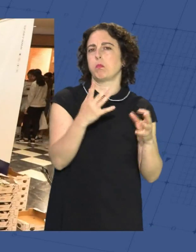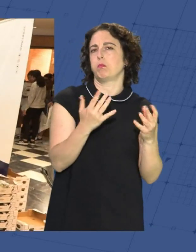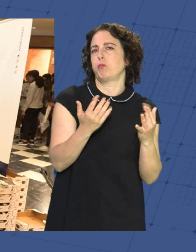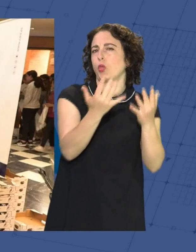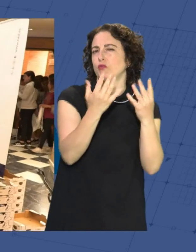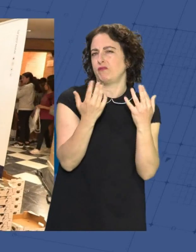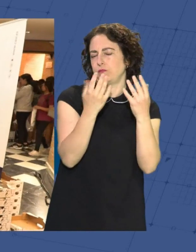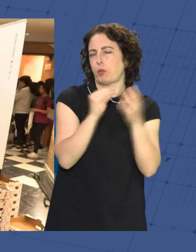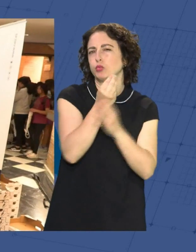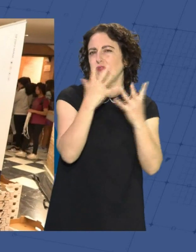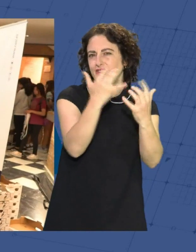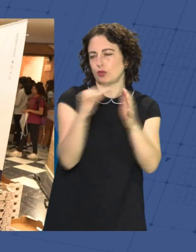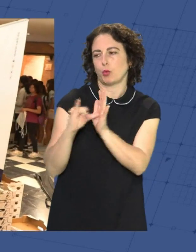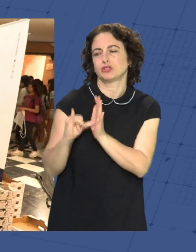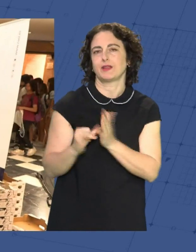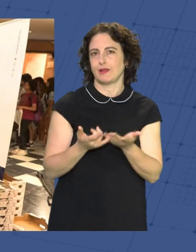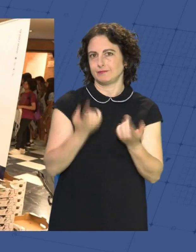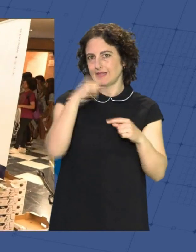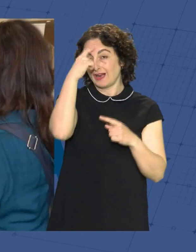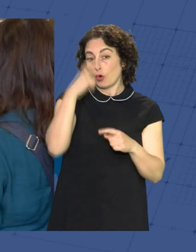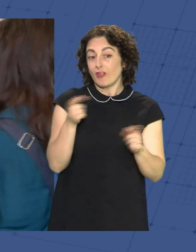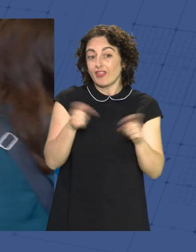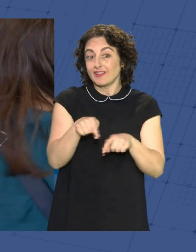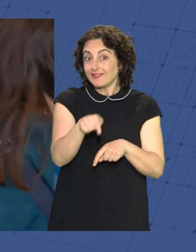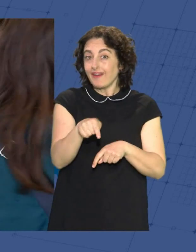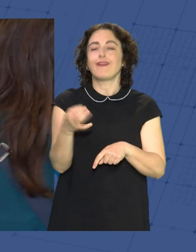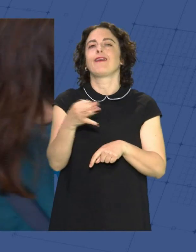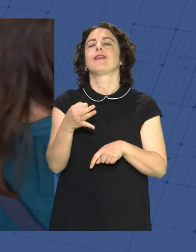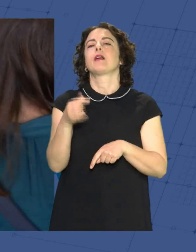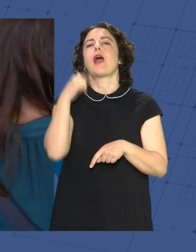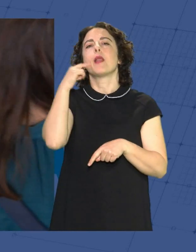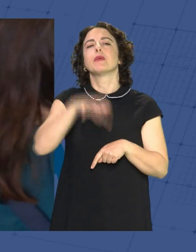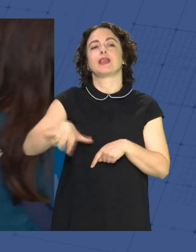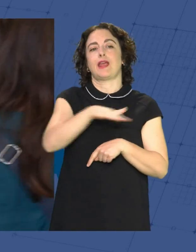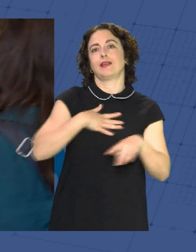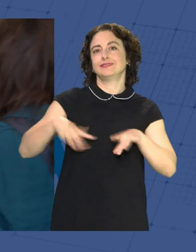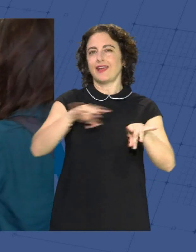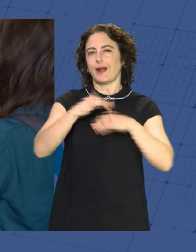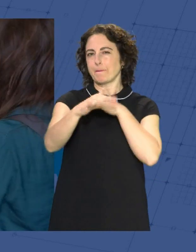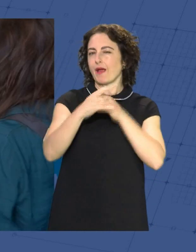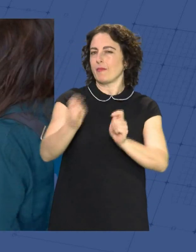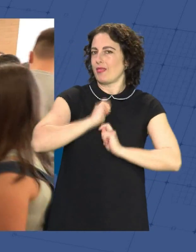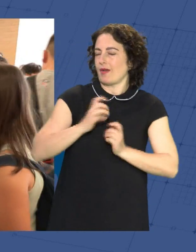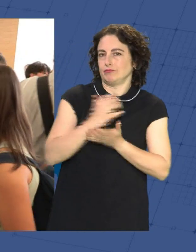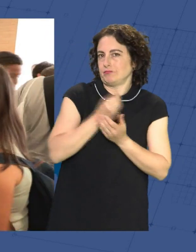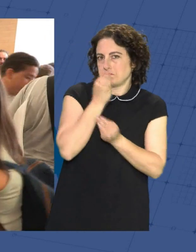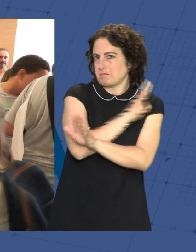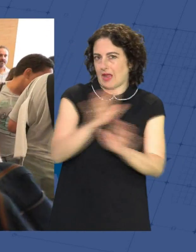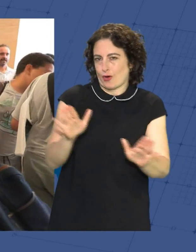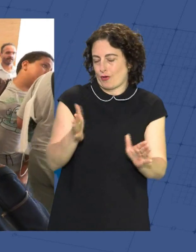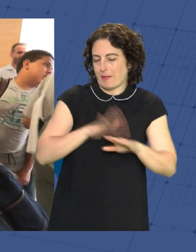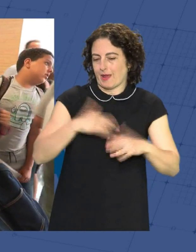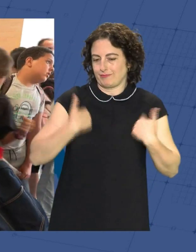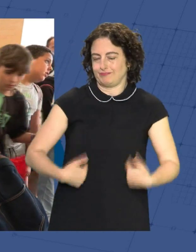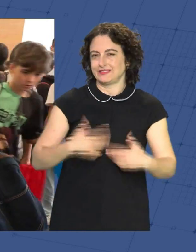proximidad, porque si algo nos recuerda esta cita es que en Almería, nuestra tierra y nuestro mar nos dan el mejor combustible para